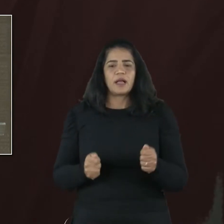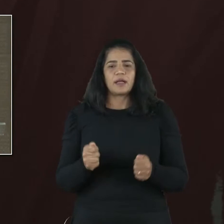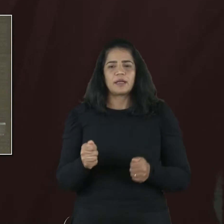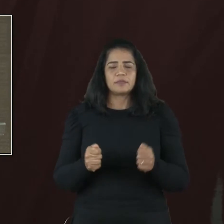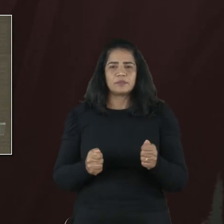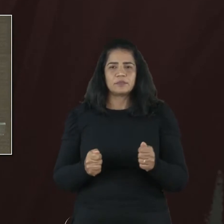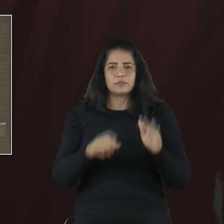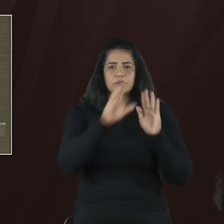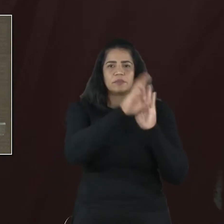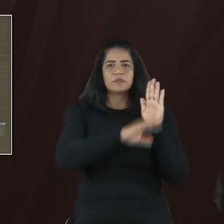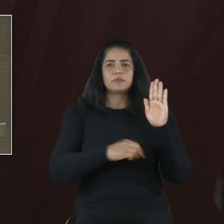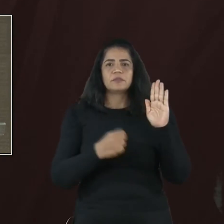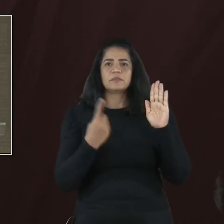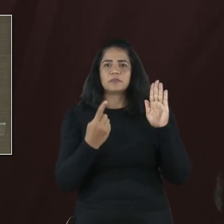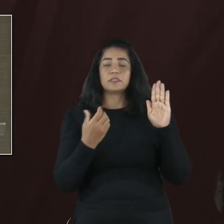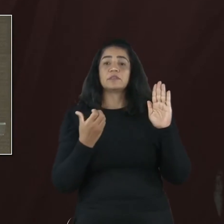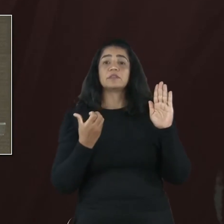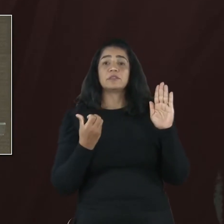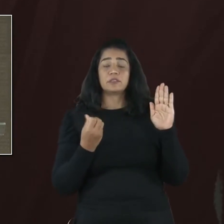16,